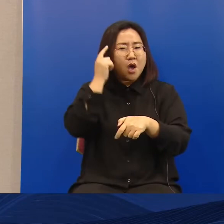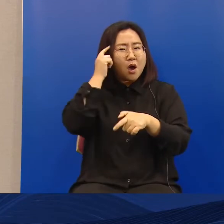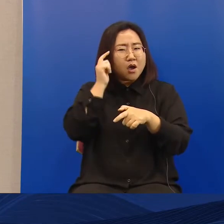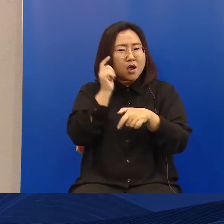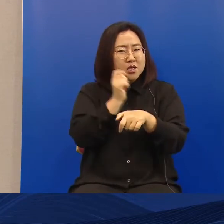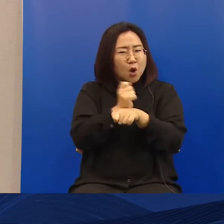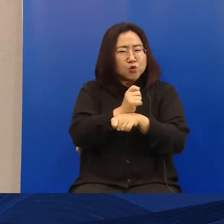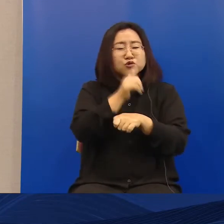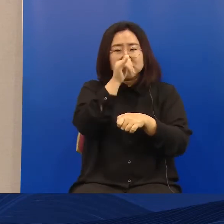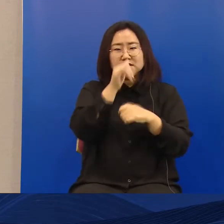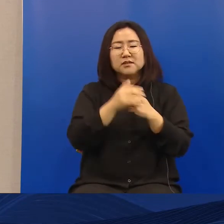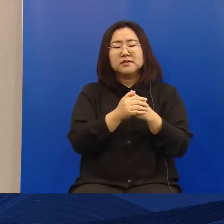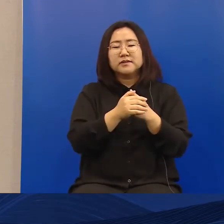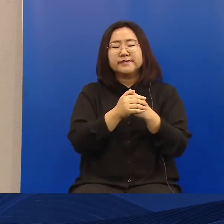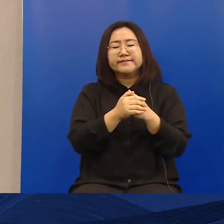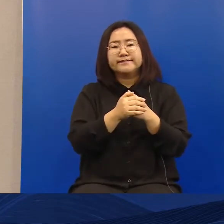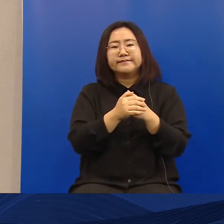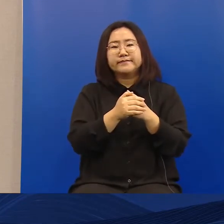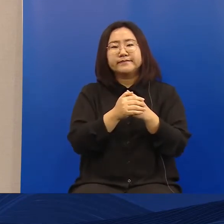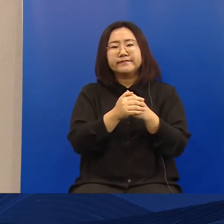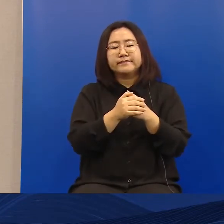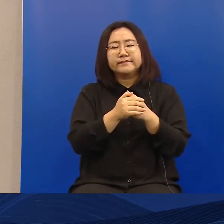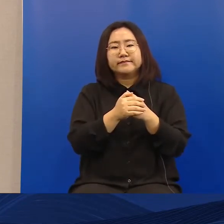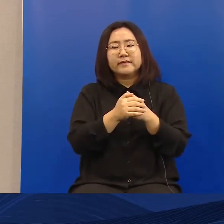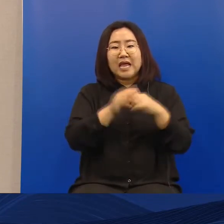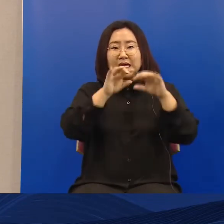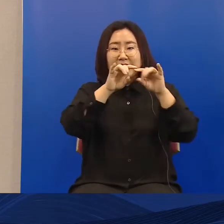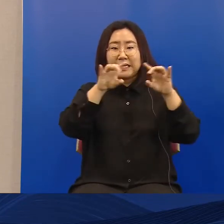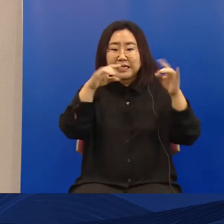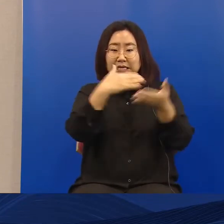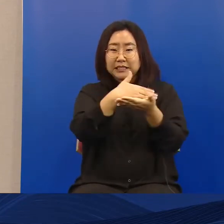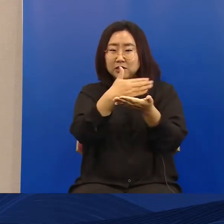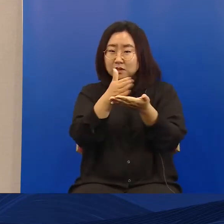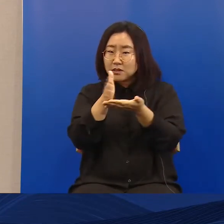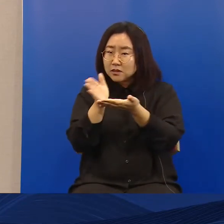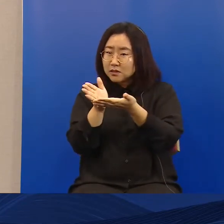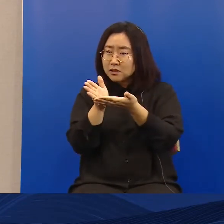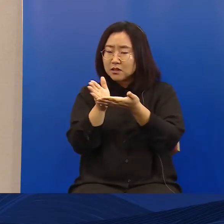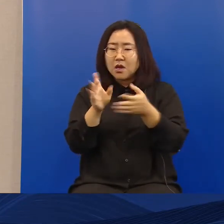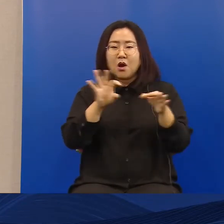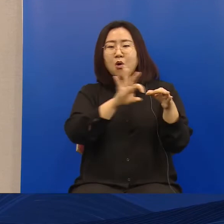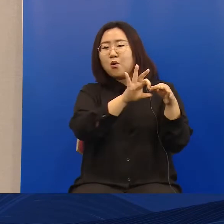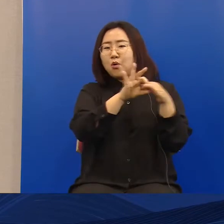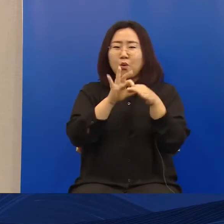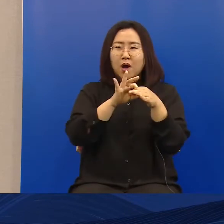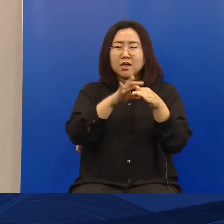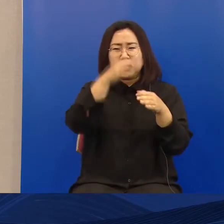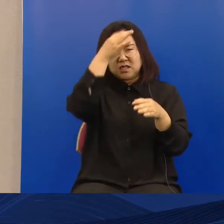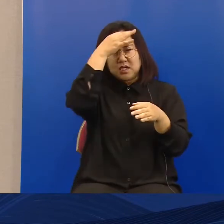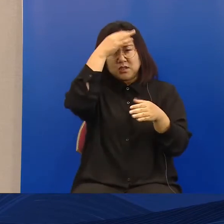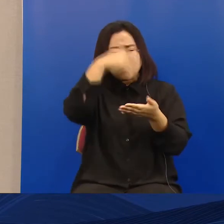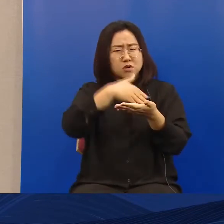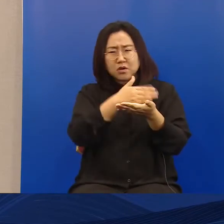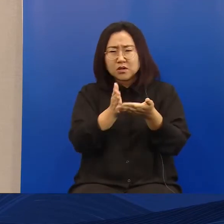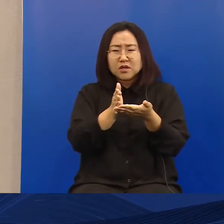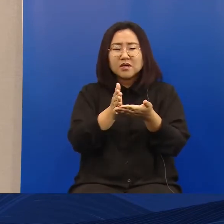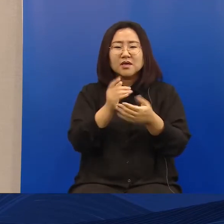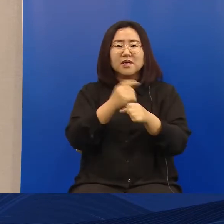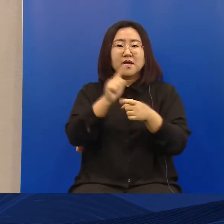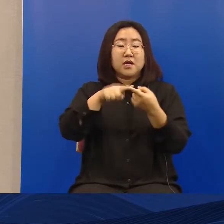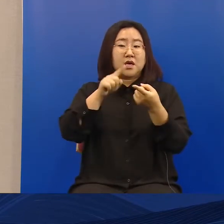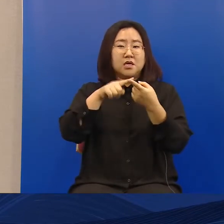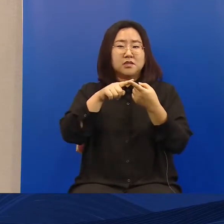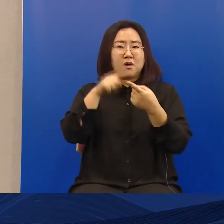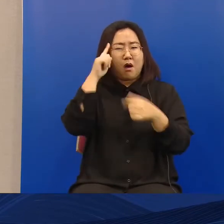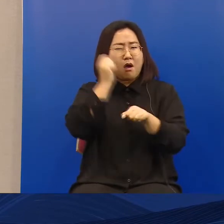역할을 살펴보고 어떤 책임이 있나를 보는 것부터 각 영역별 그리고 관련 필요한 기술과 역량의 종류에 대해서 저희가 연구를